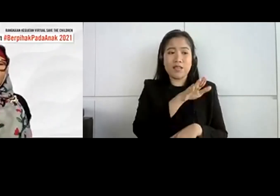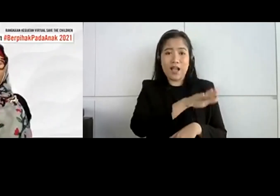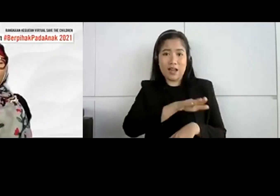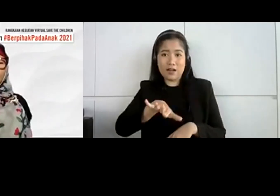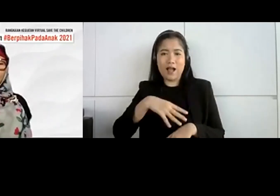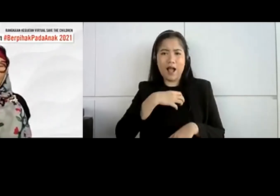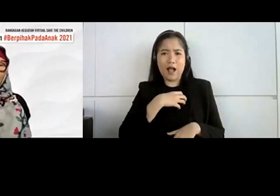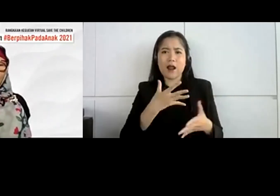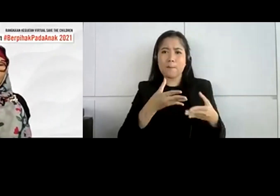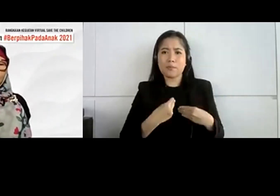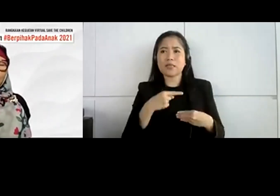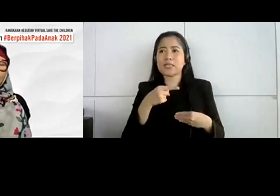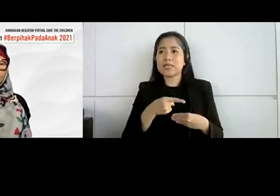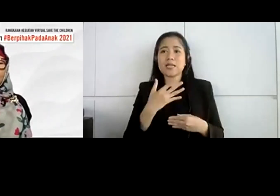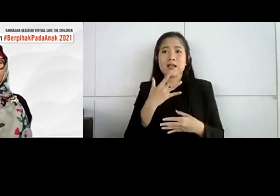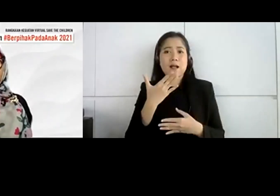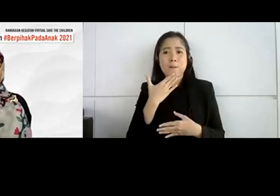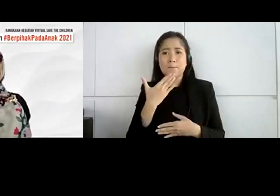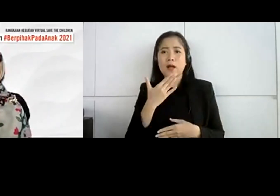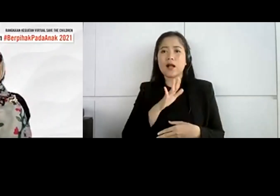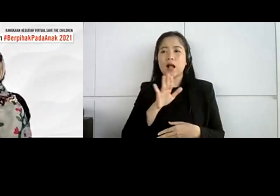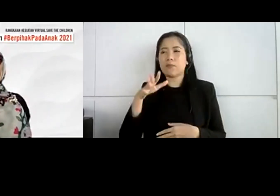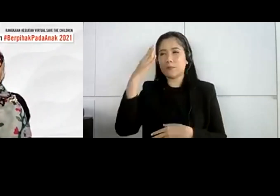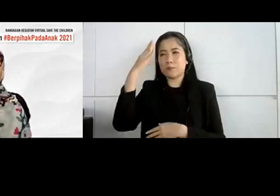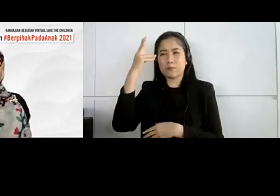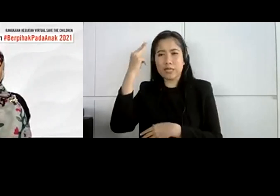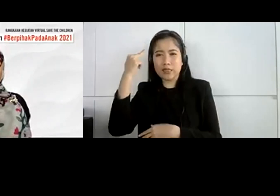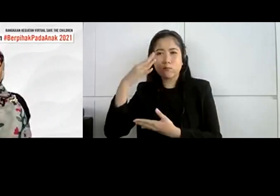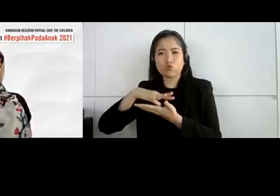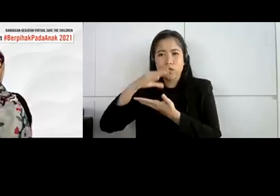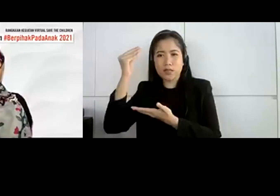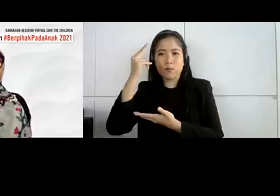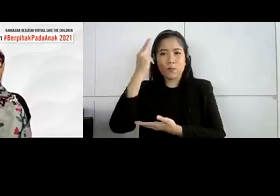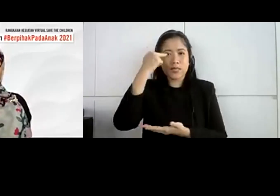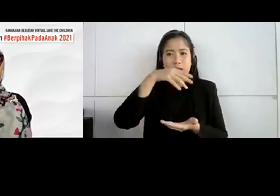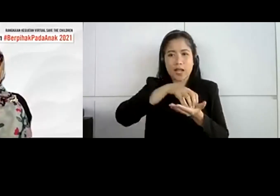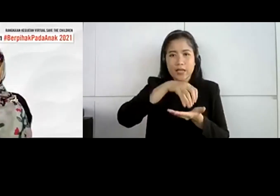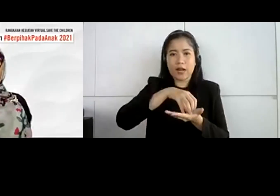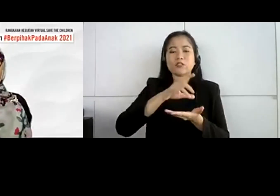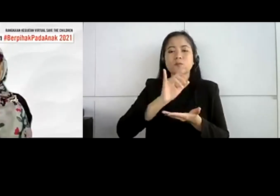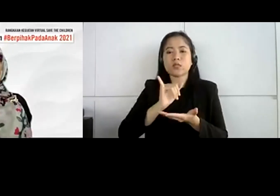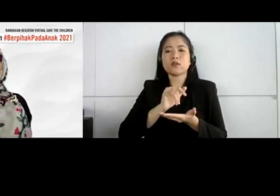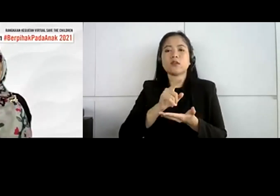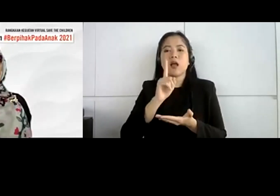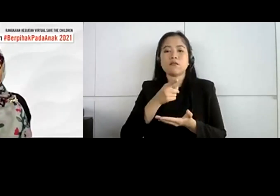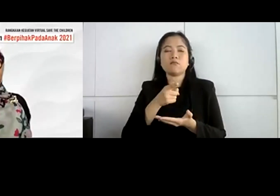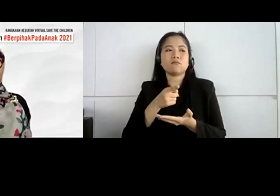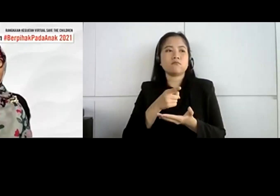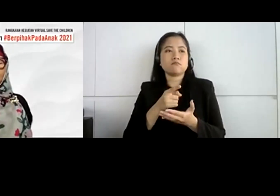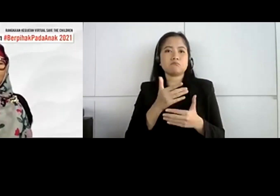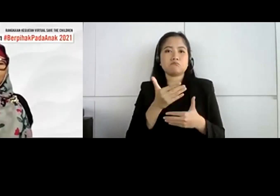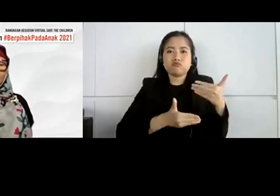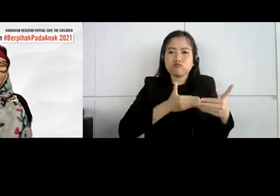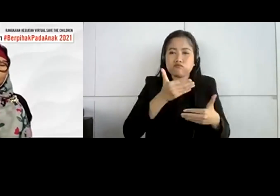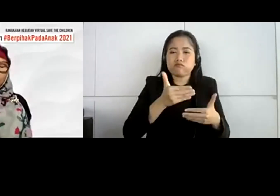haknya. Ini tidak mudah. Pemerintah pusat, pemerintah daerah tidak akan tanpa membangun kolaborasi